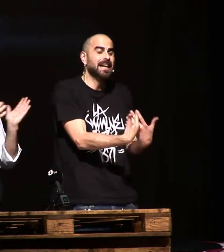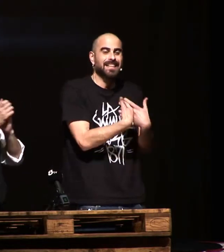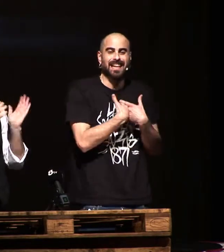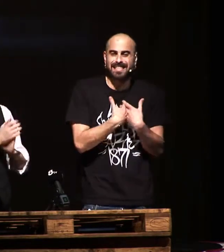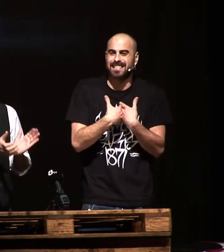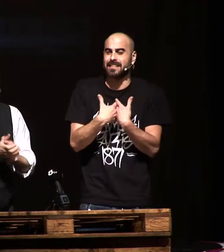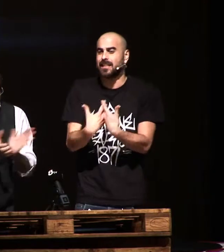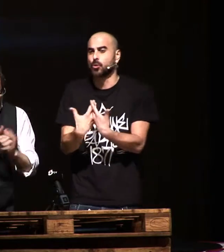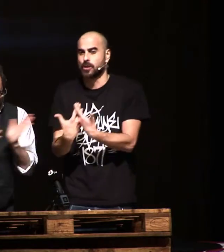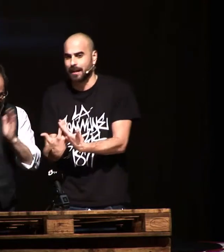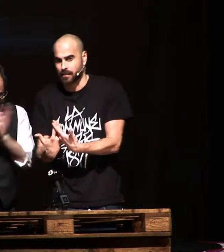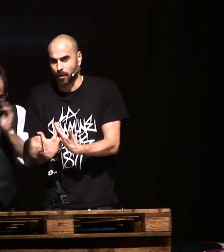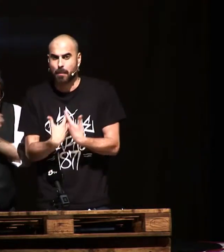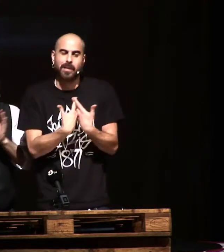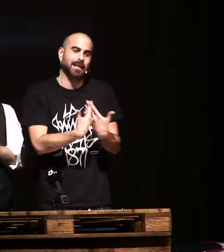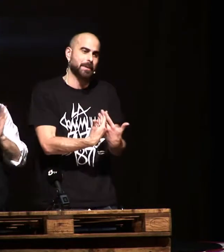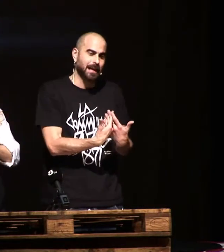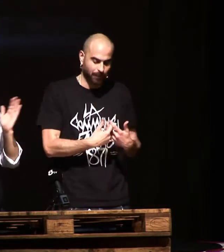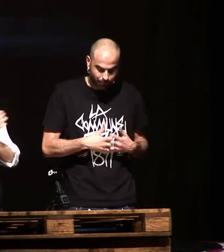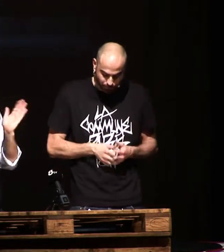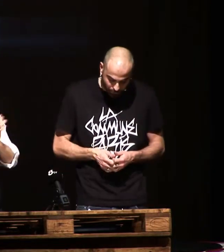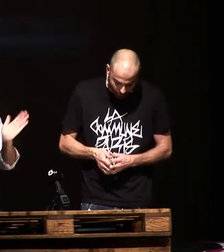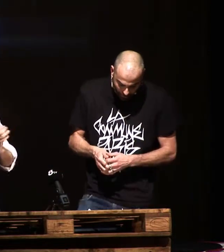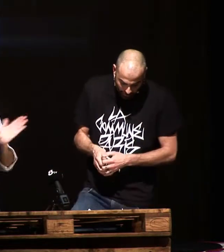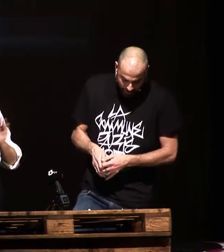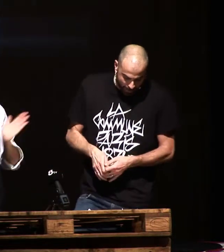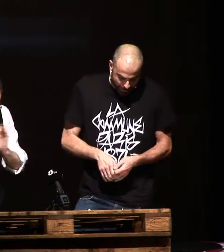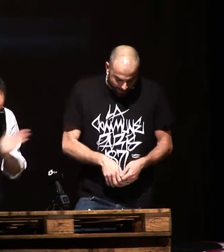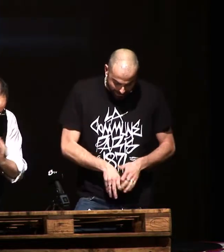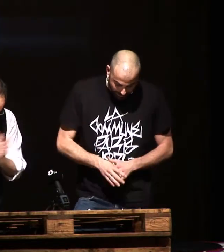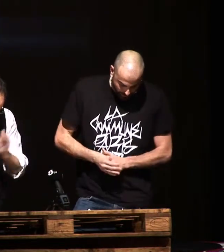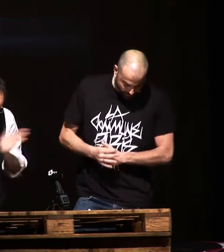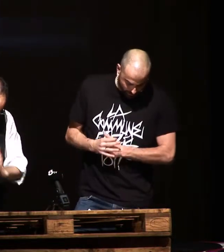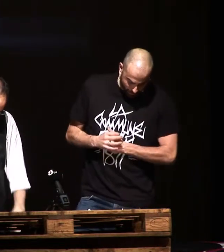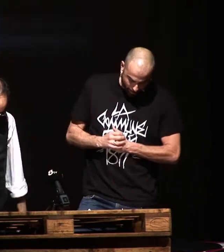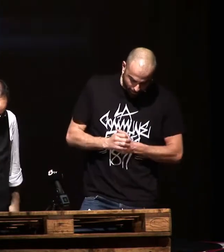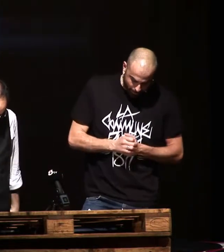al servei de les necessitats socials. Volem abolir el capital.